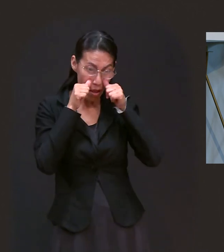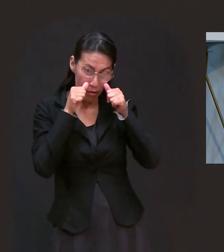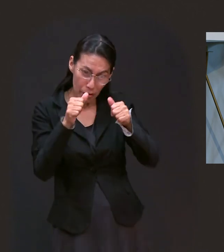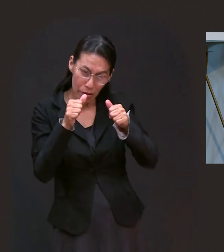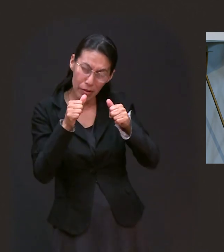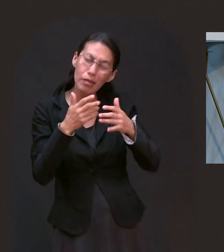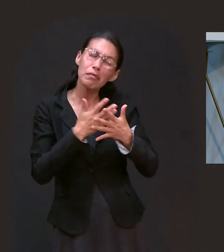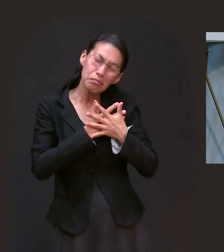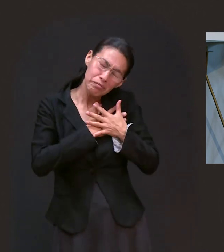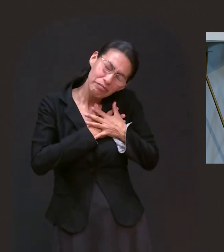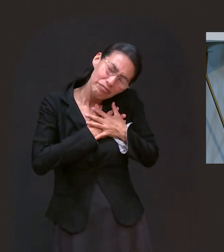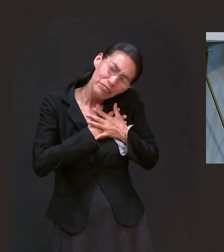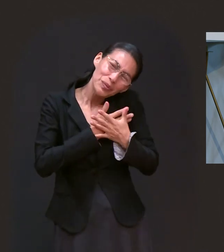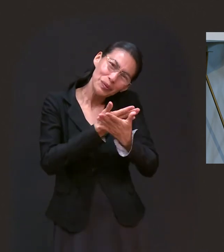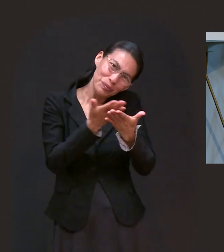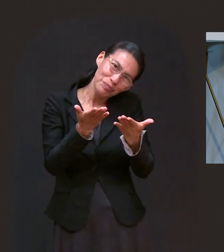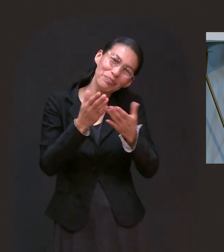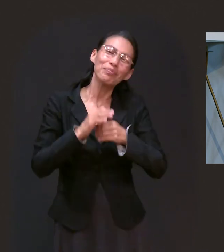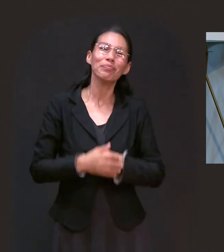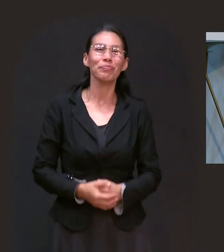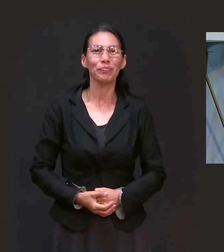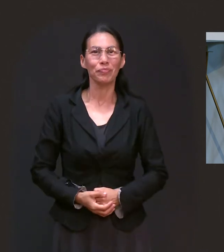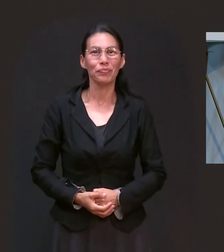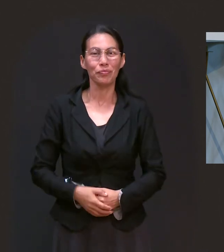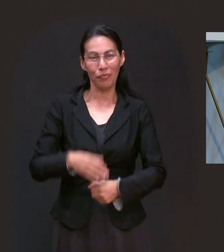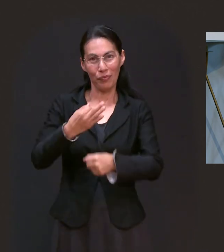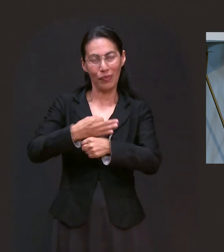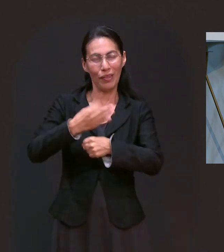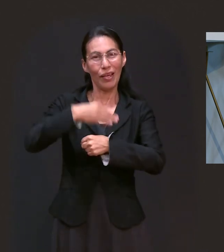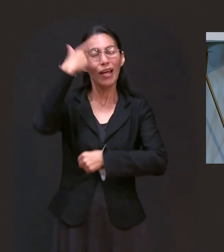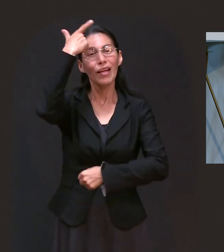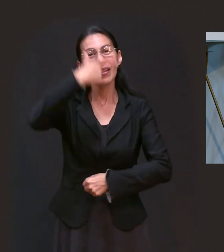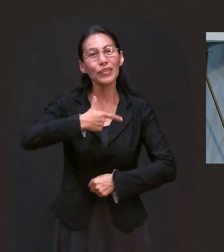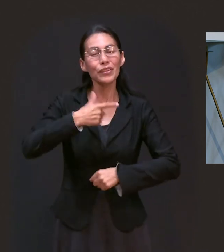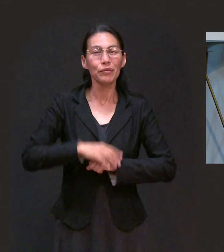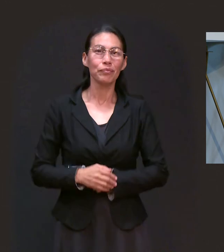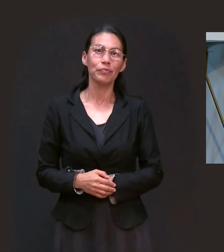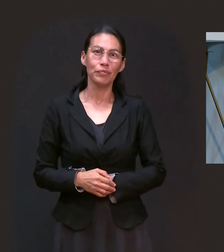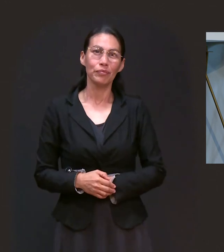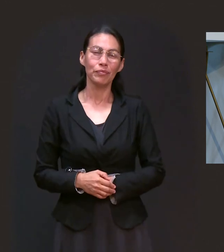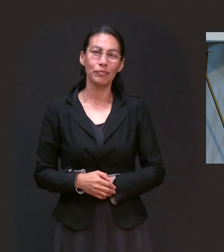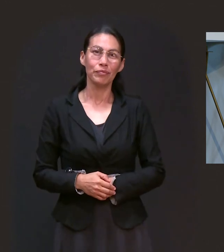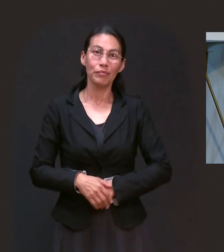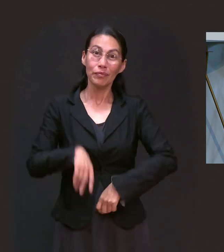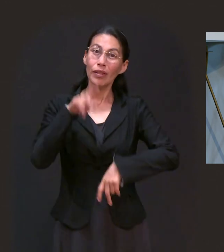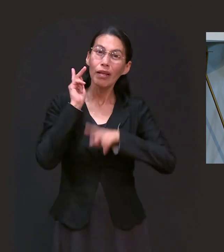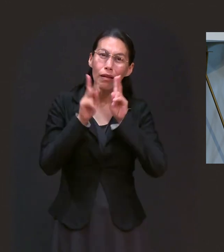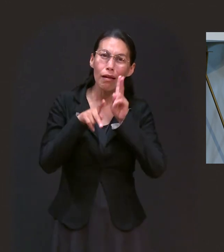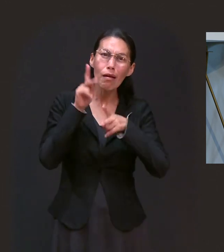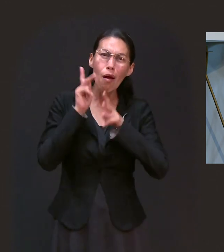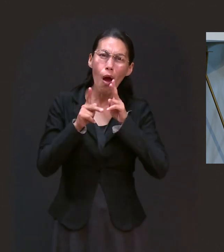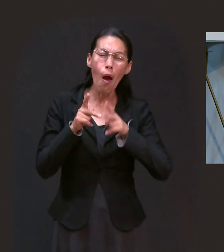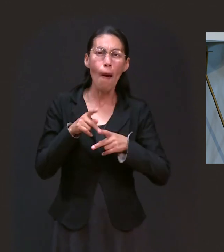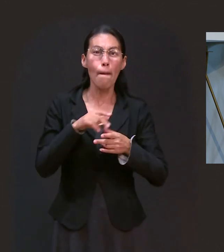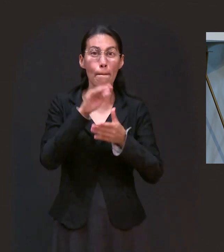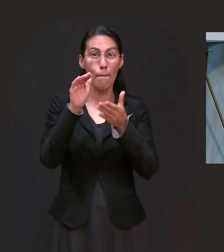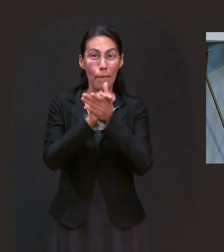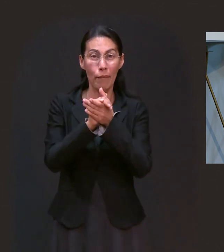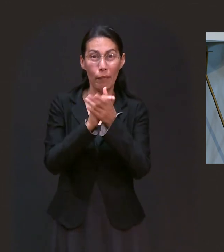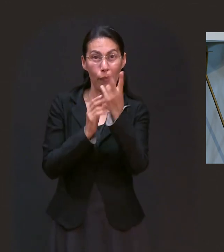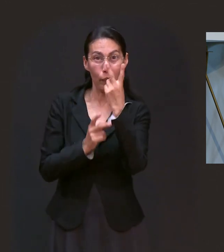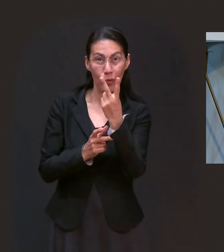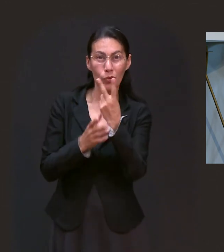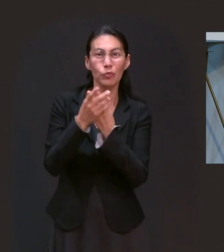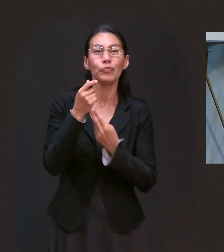entiende dios te ama esta noche platicaremos como un joven